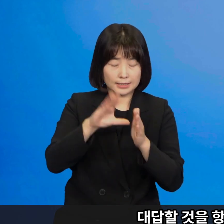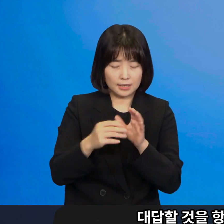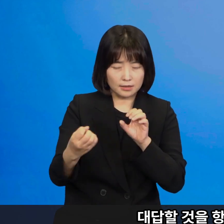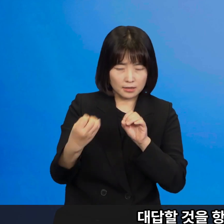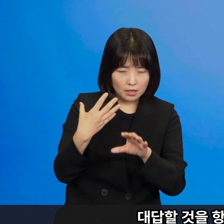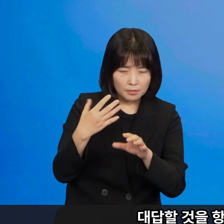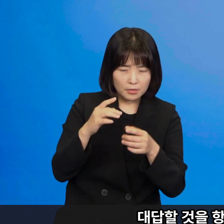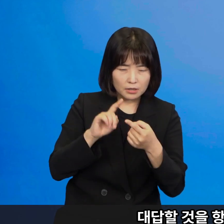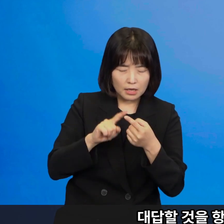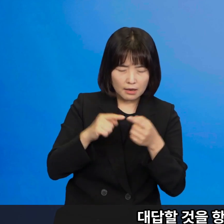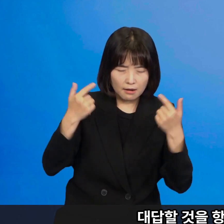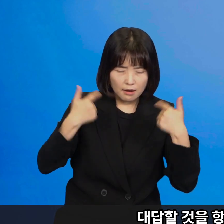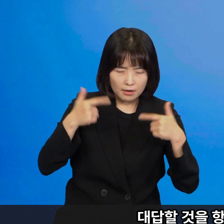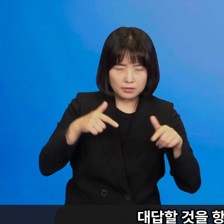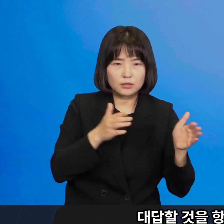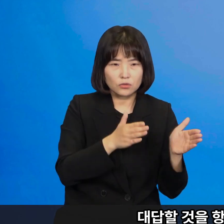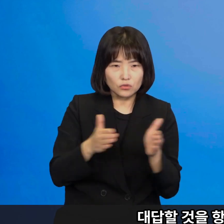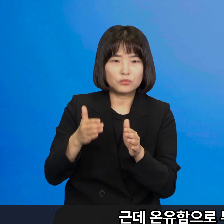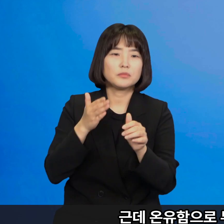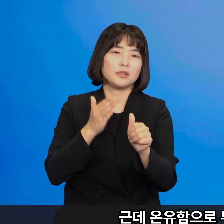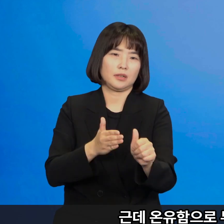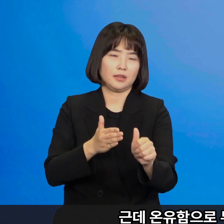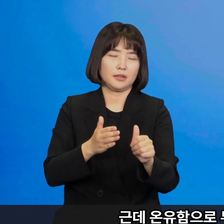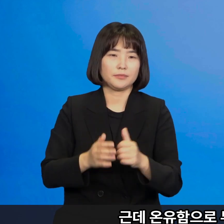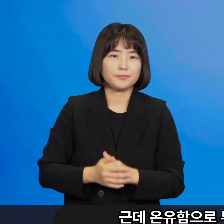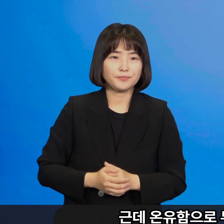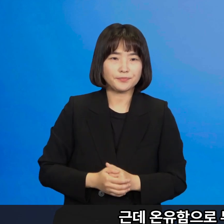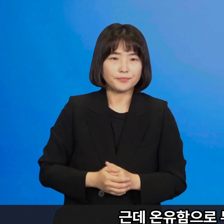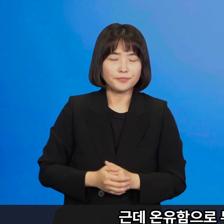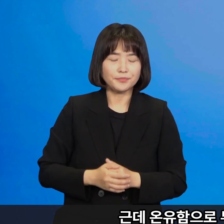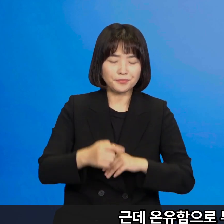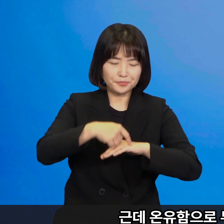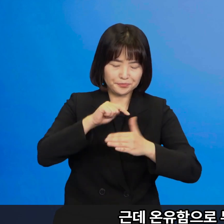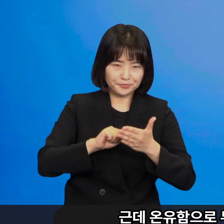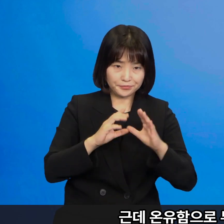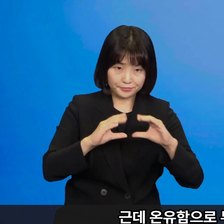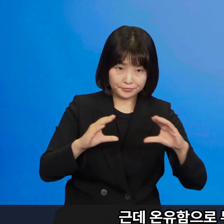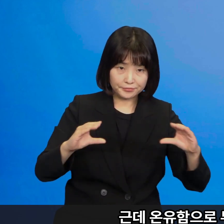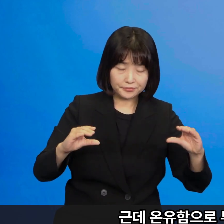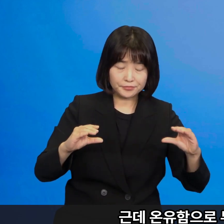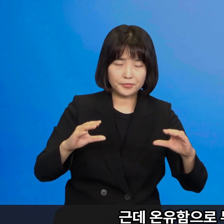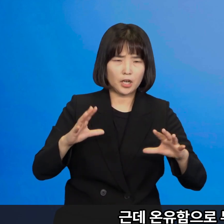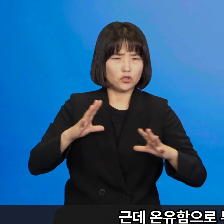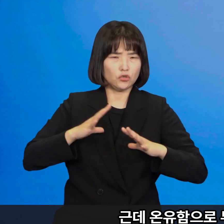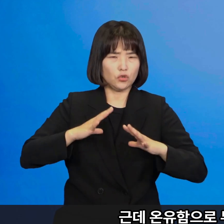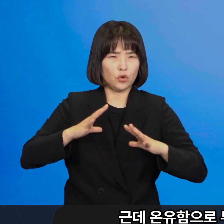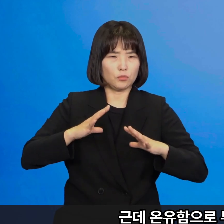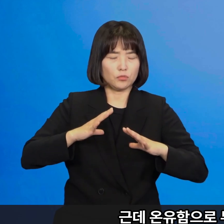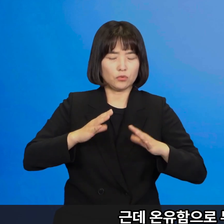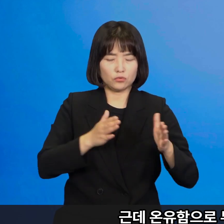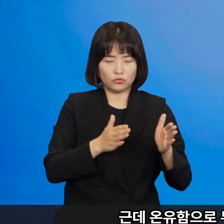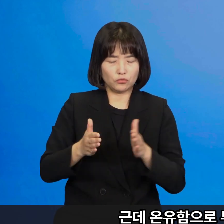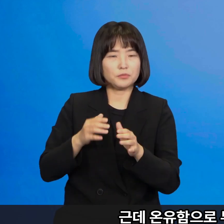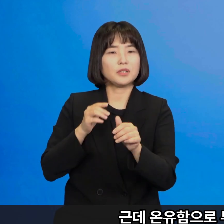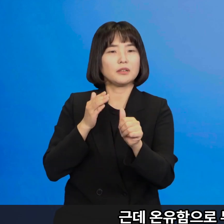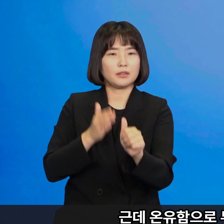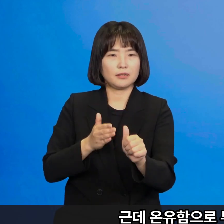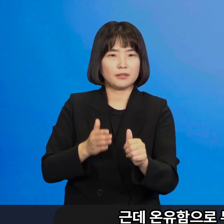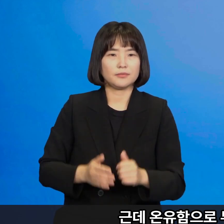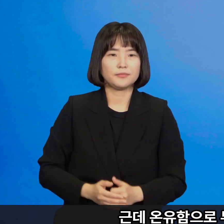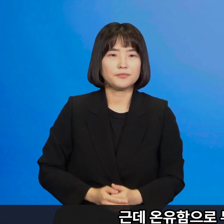항상 준비해라. 그런데 온유함으로, 두려움으로 준비해라.